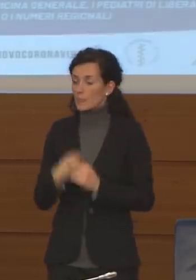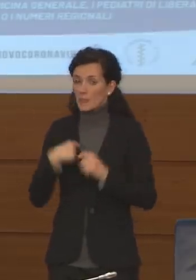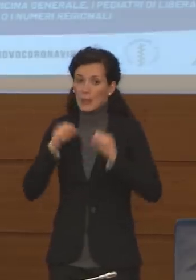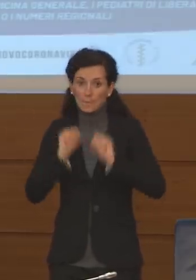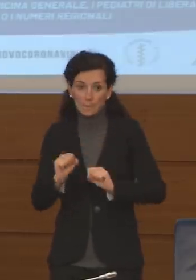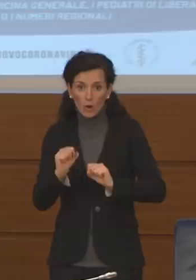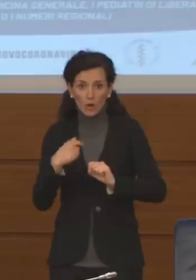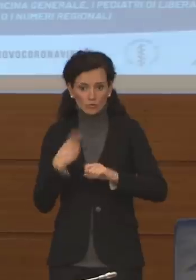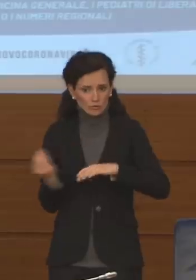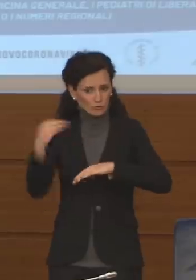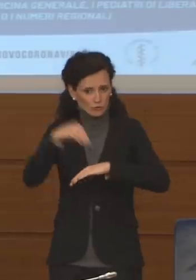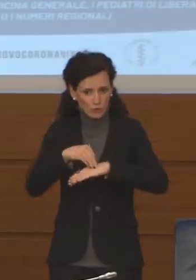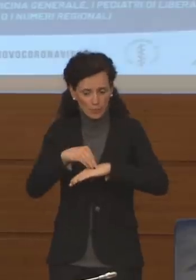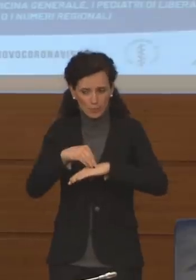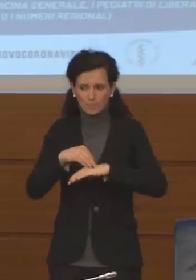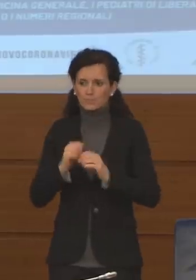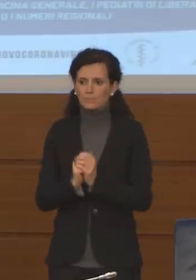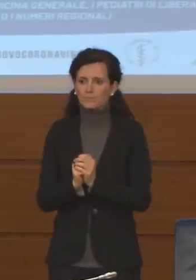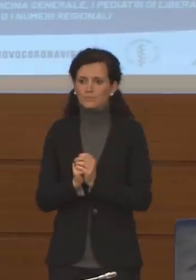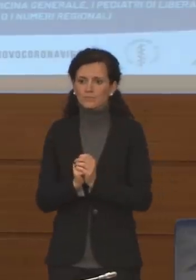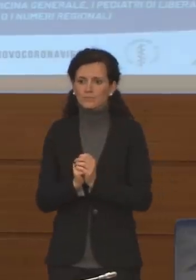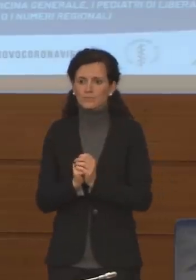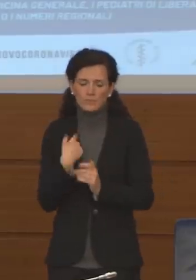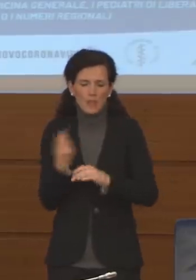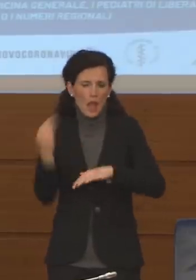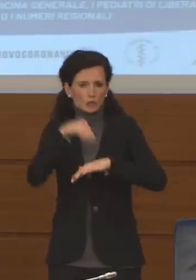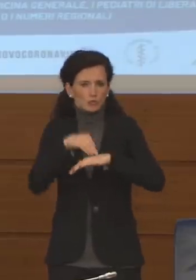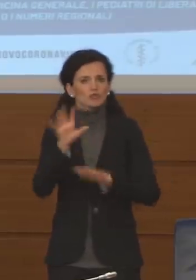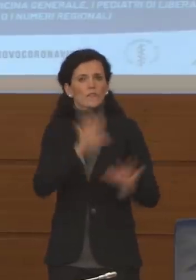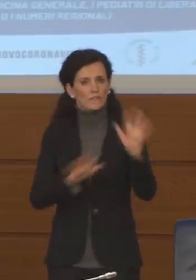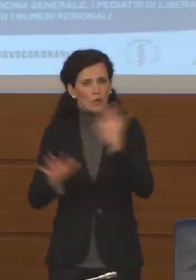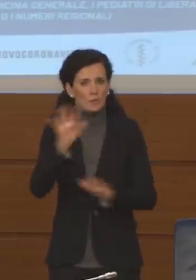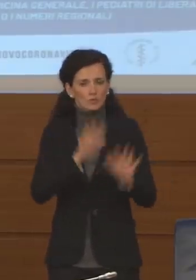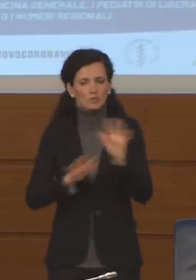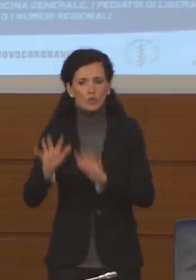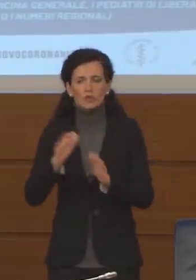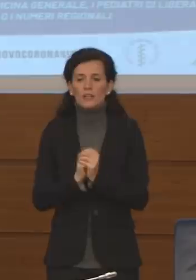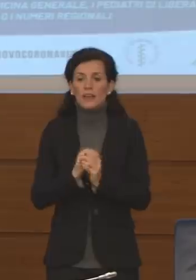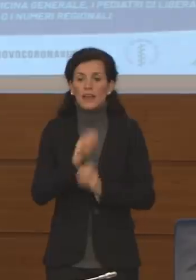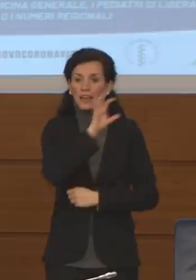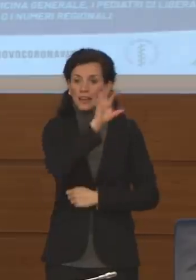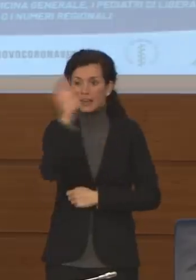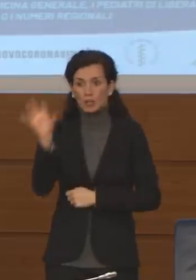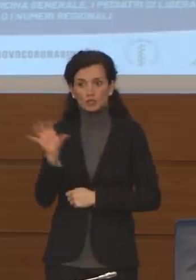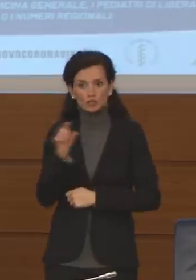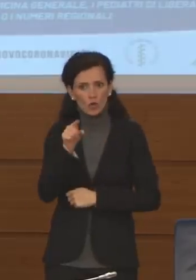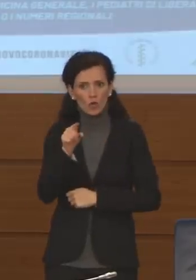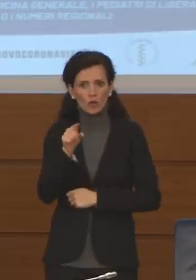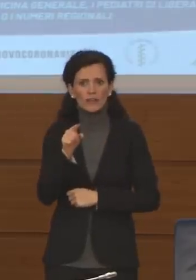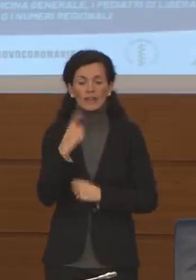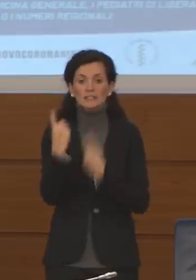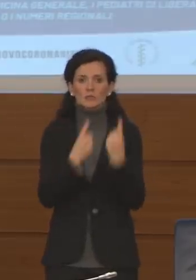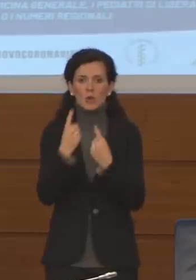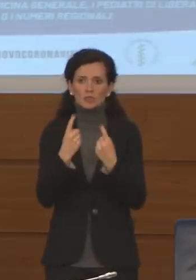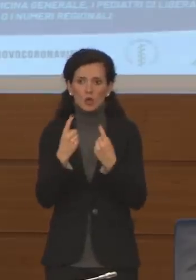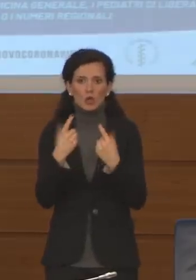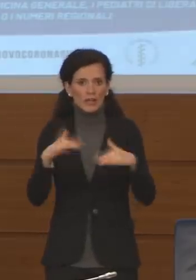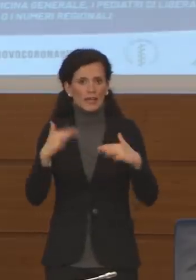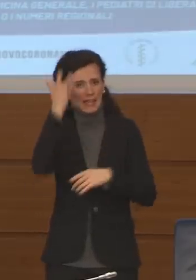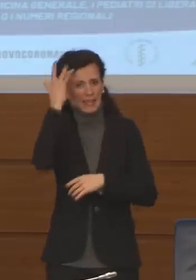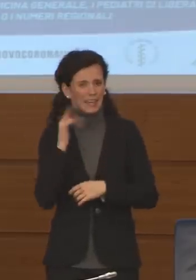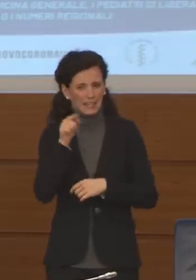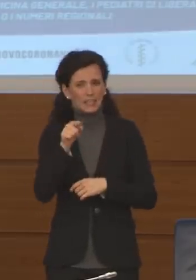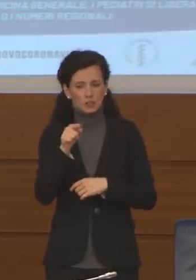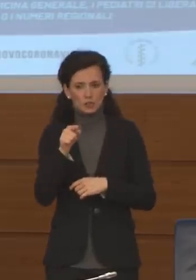integrare aggiungere un informazione nelle regioni dove la pressione più alta a